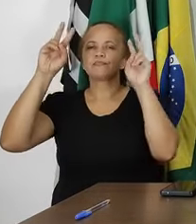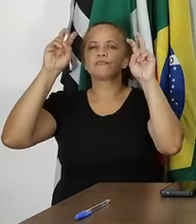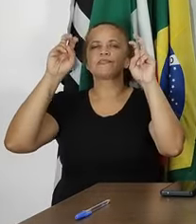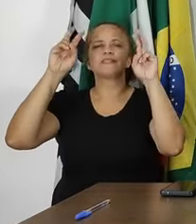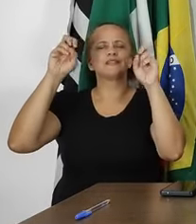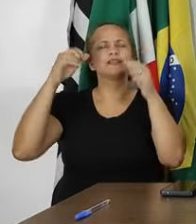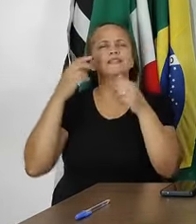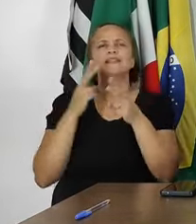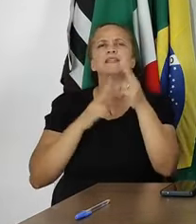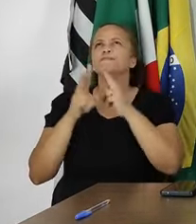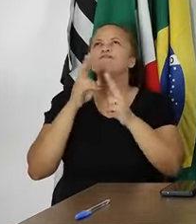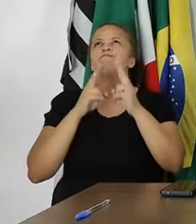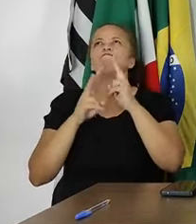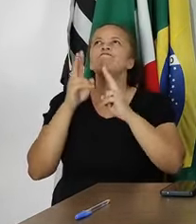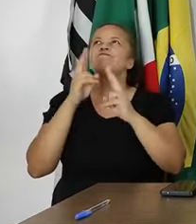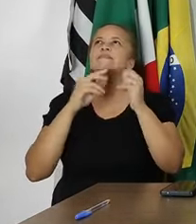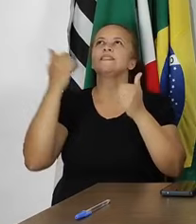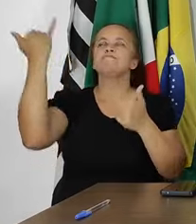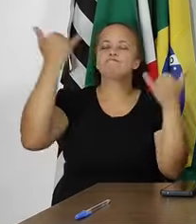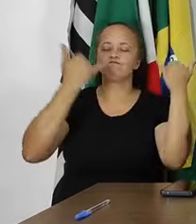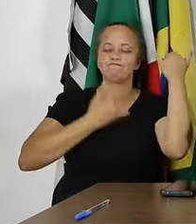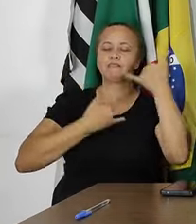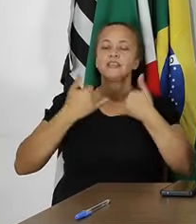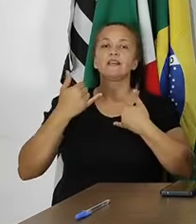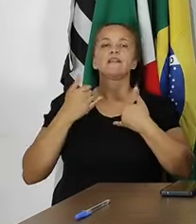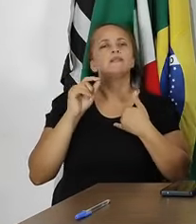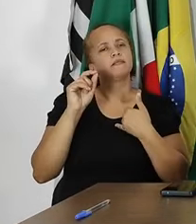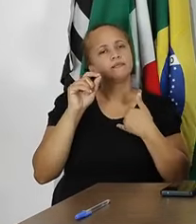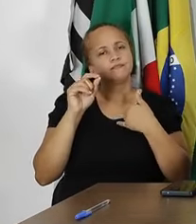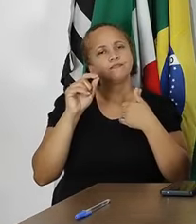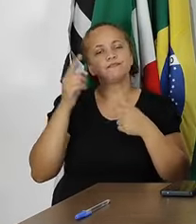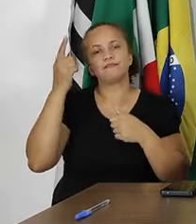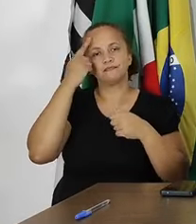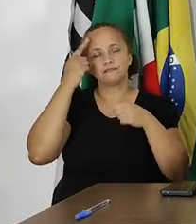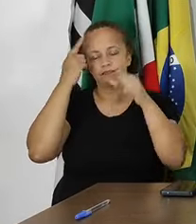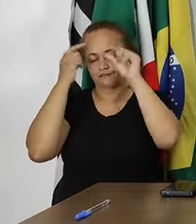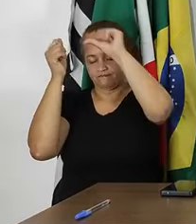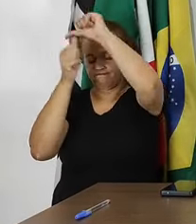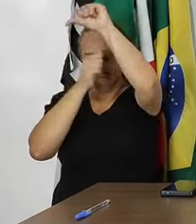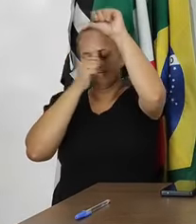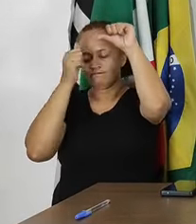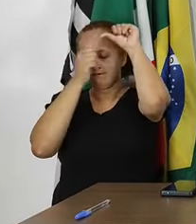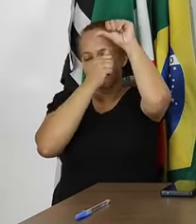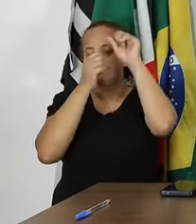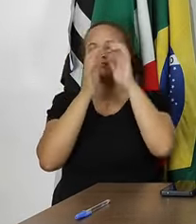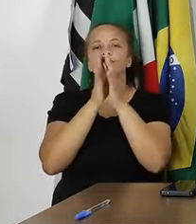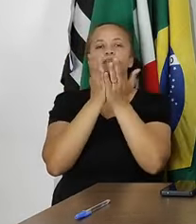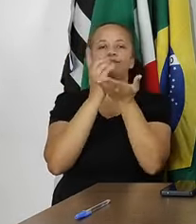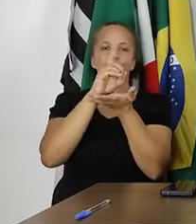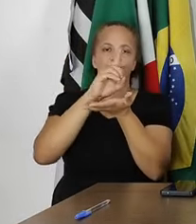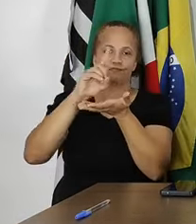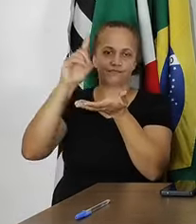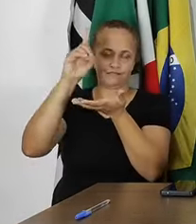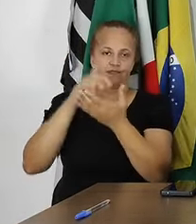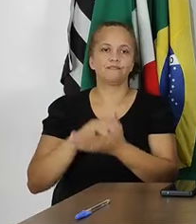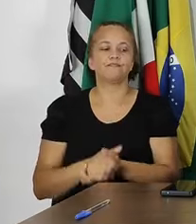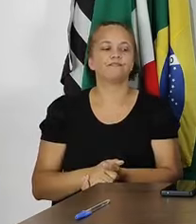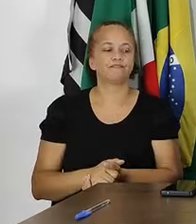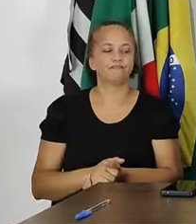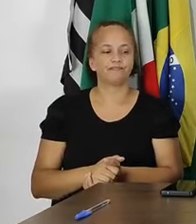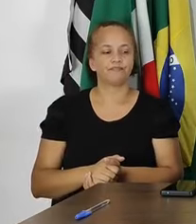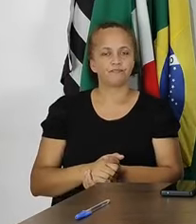tão ministrados por esse tema, que é uma mente renovada, né? Uma mente renovada pela palavra de Deus. Mas antes